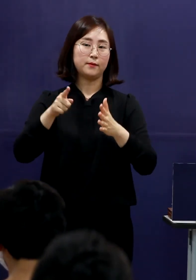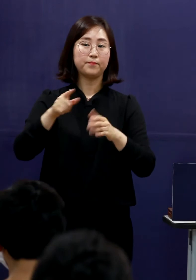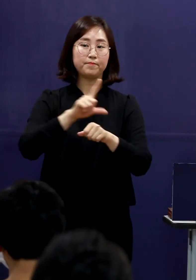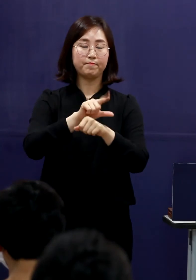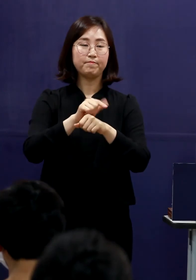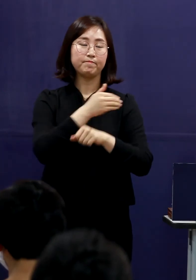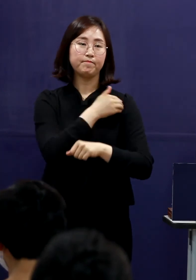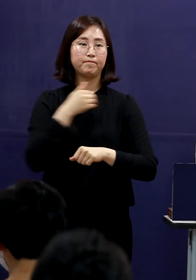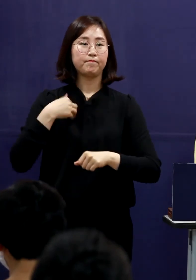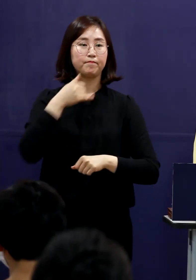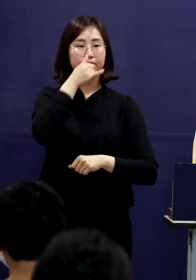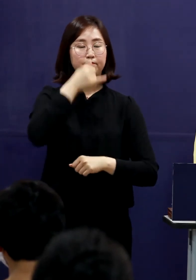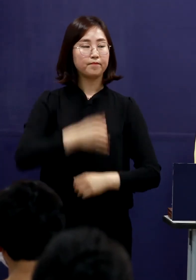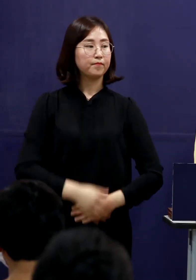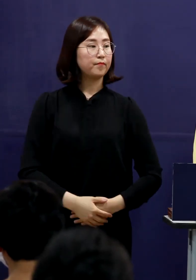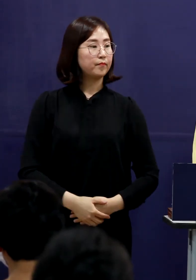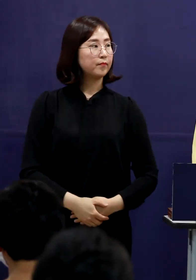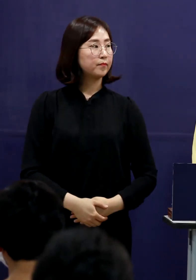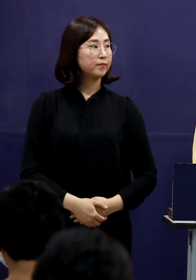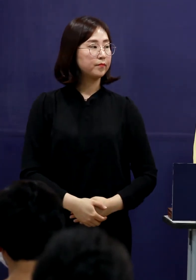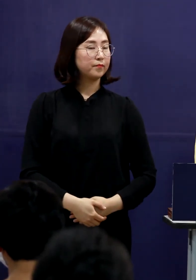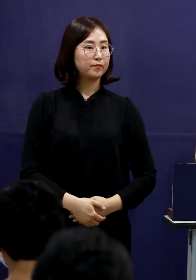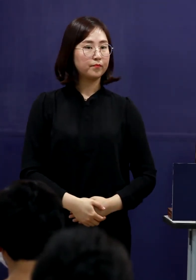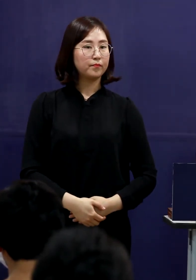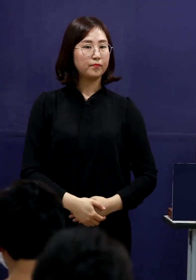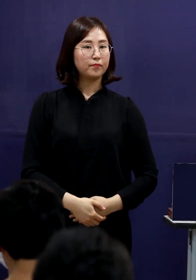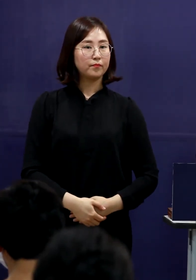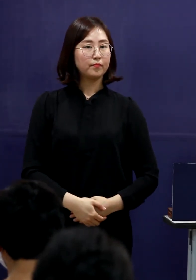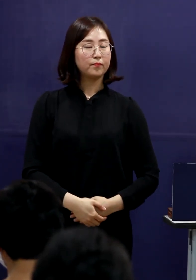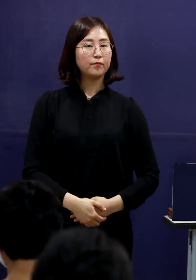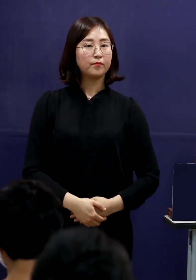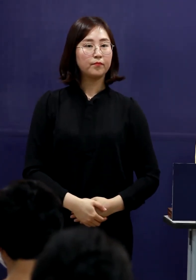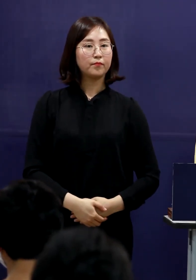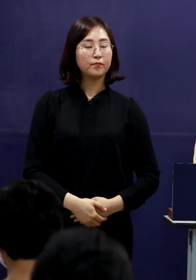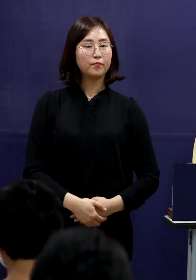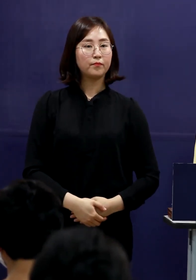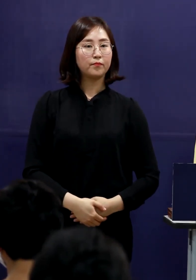있습니다. 예, 이병기 기자님.